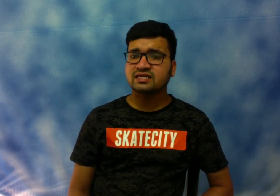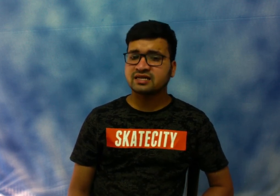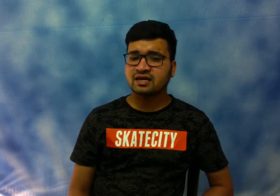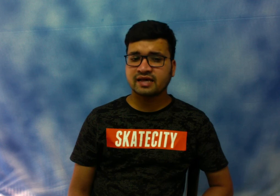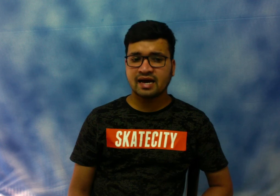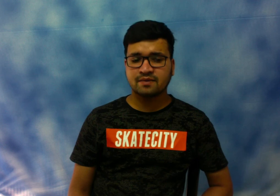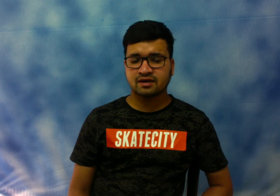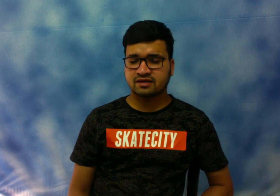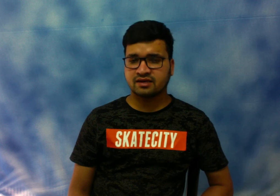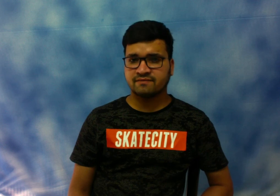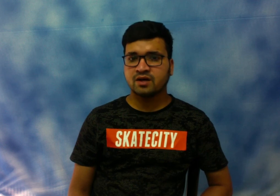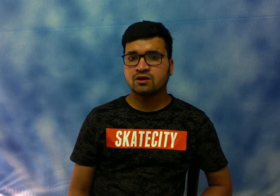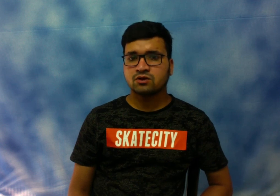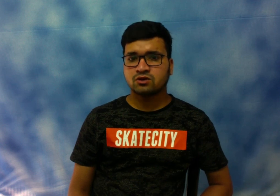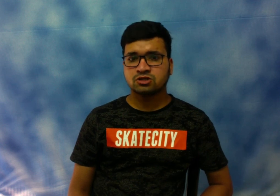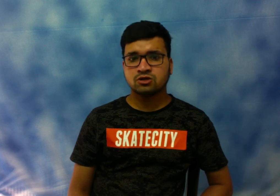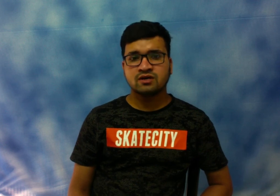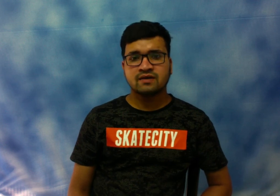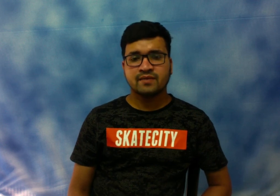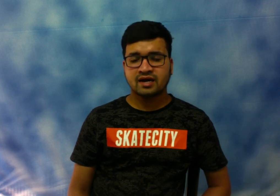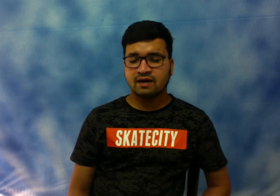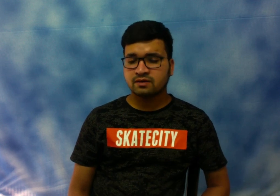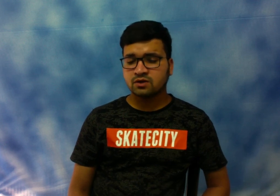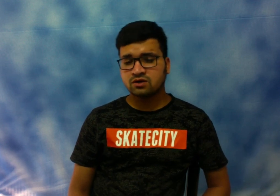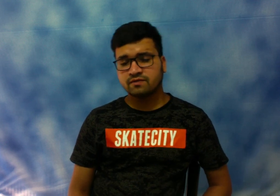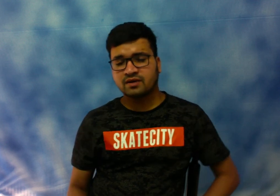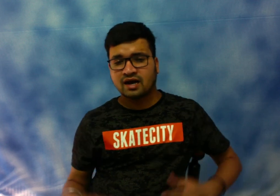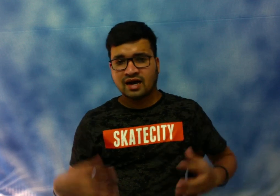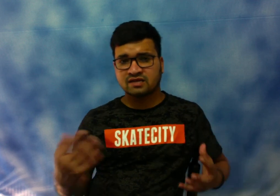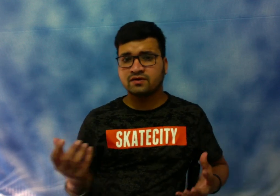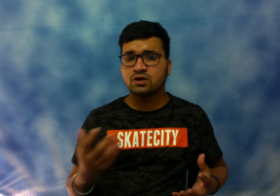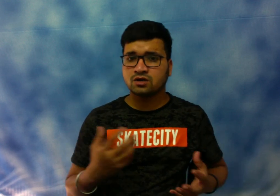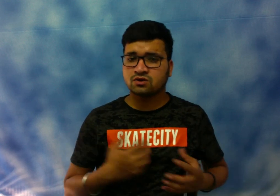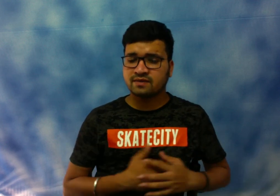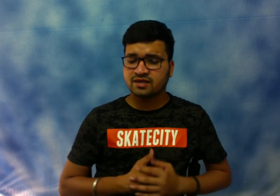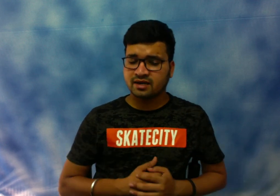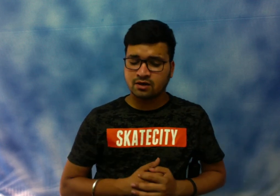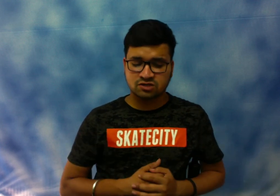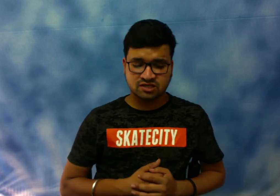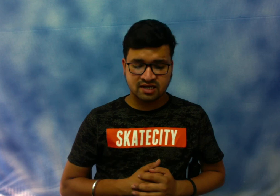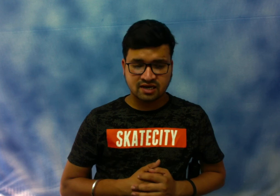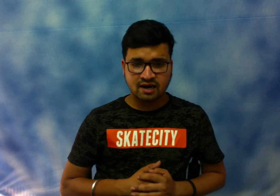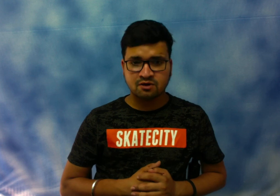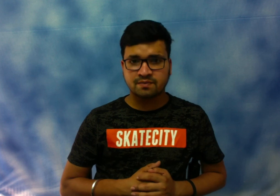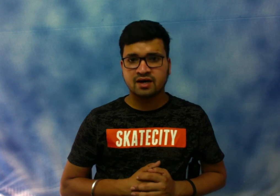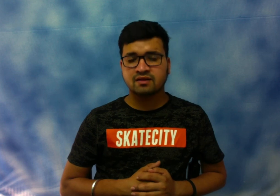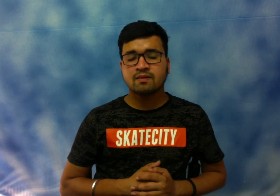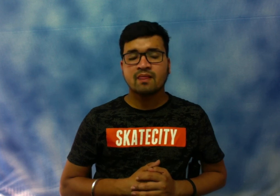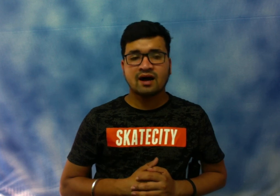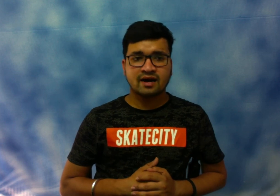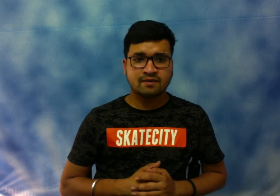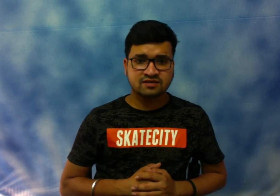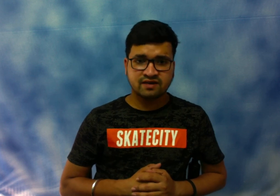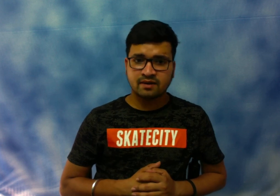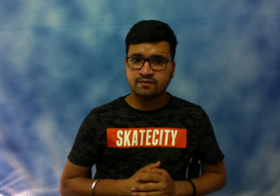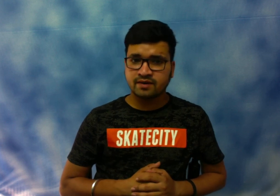तरह के हेल्प कर सकते हैं। तो दोस्तों मैंने आप सभी को आज इस वीडियो के थ्रू यही बताने की कोशिश किया कि अगर आपके पास अगर आप रिच फैमिली मिडिल